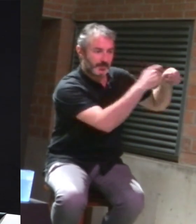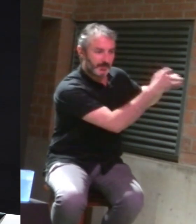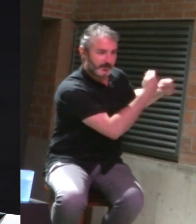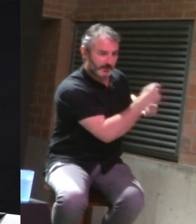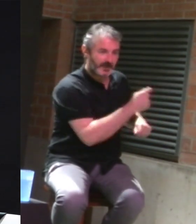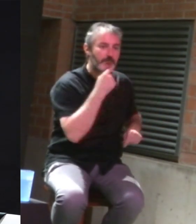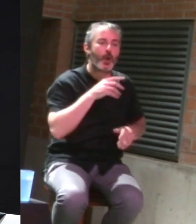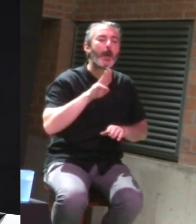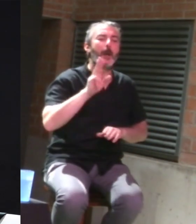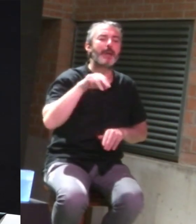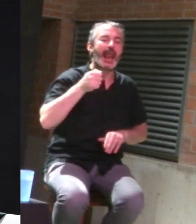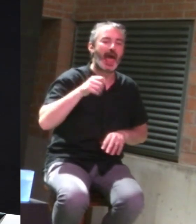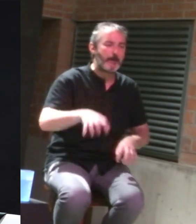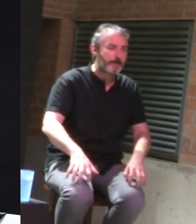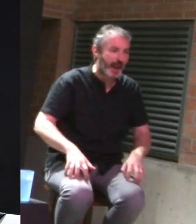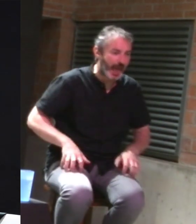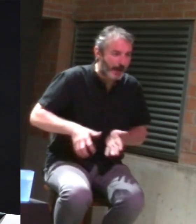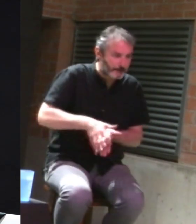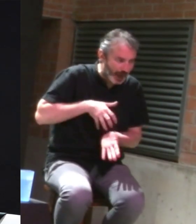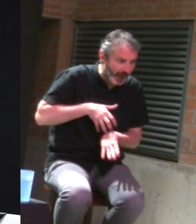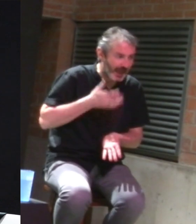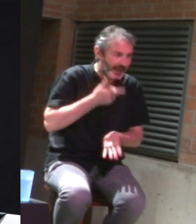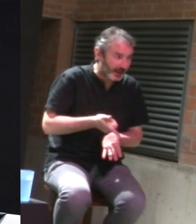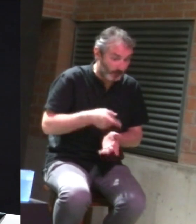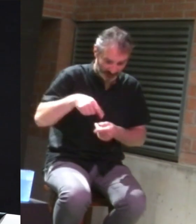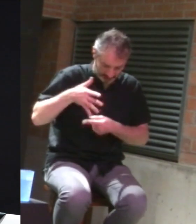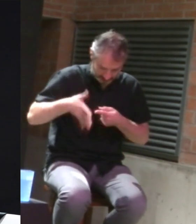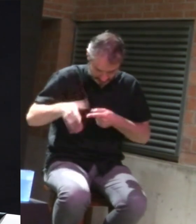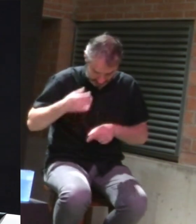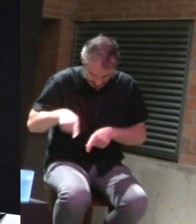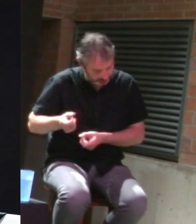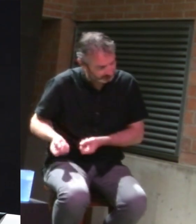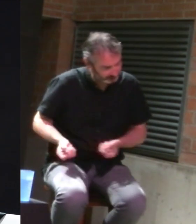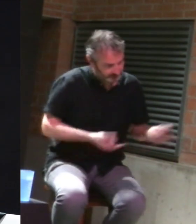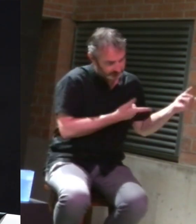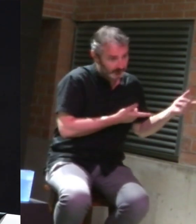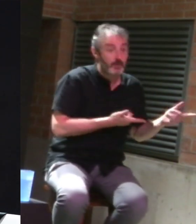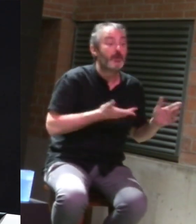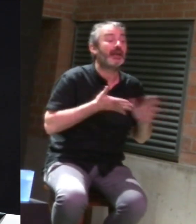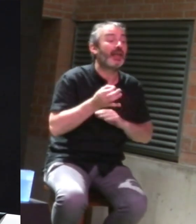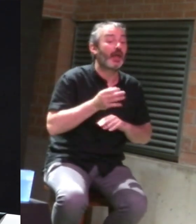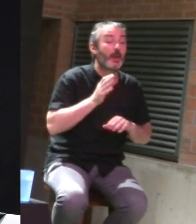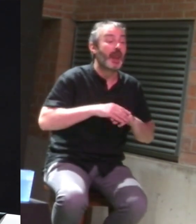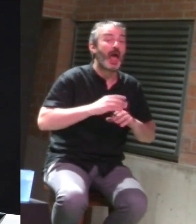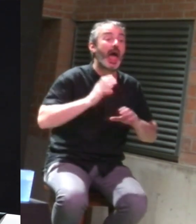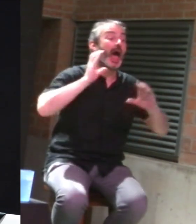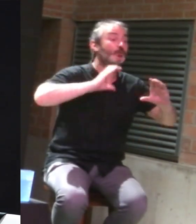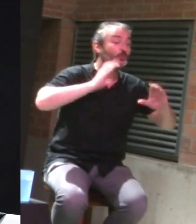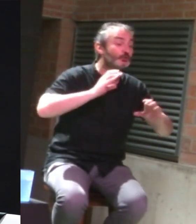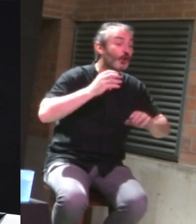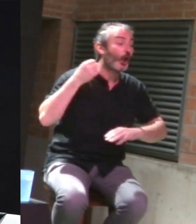de la pana de tramviaire que es deia, que eren les panes que es feien aquí a la Trinxet, per abastir tot el que eren els autobusos i